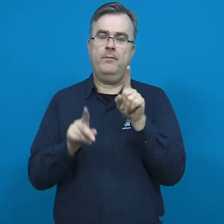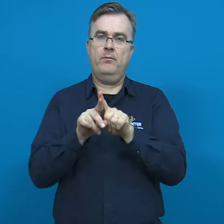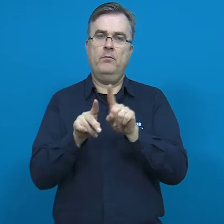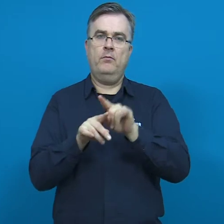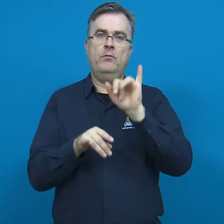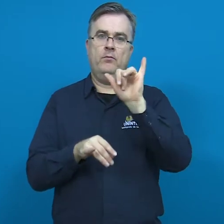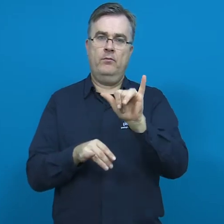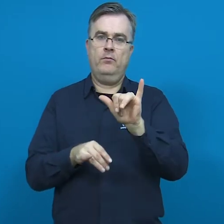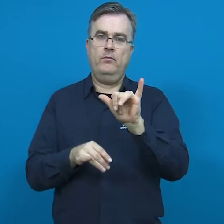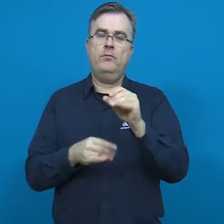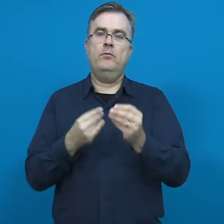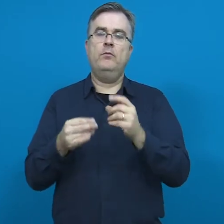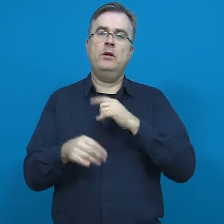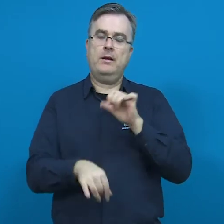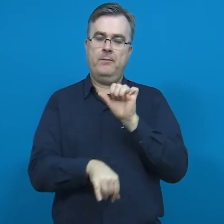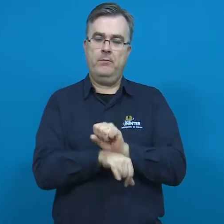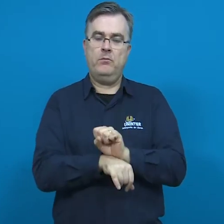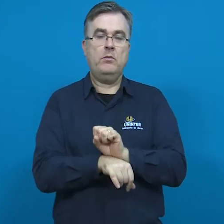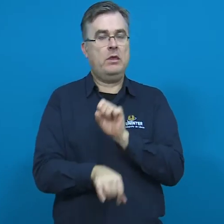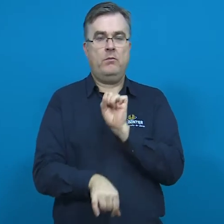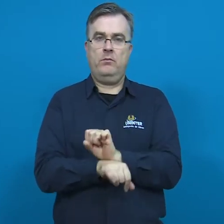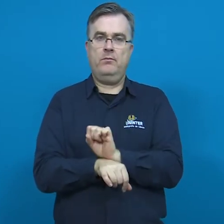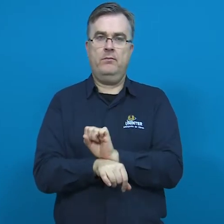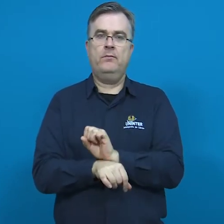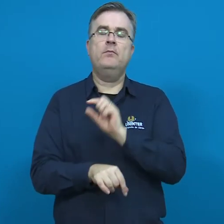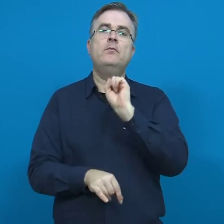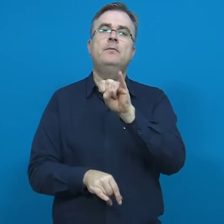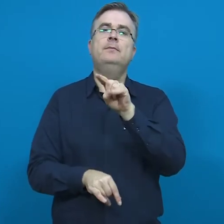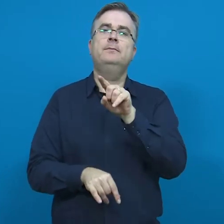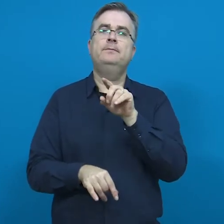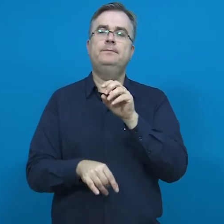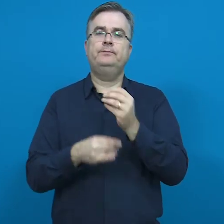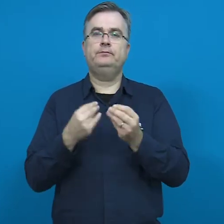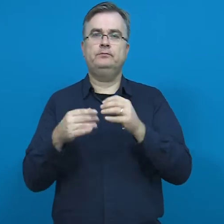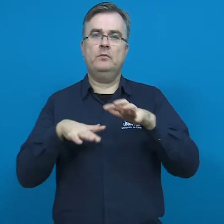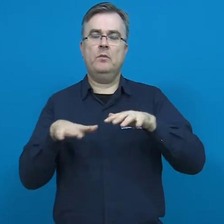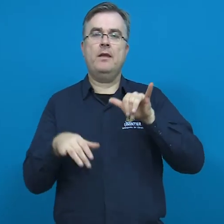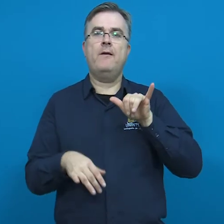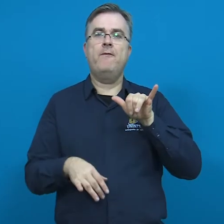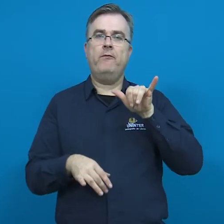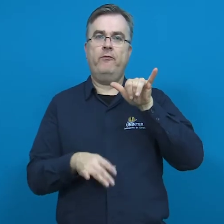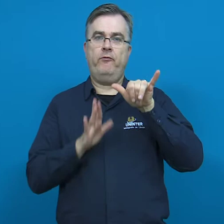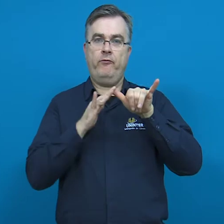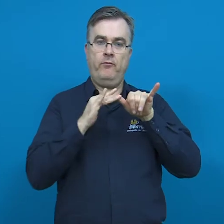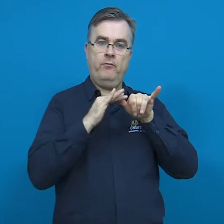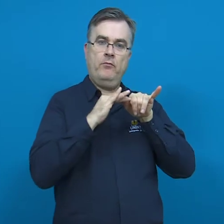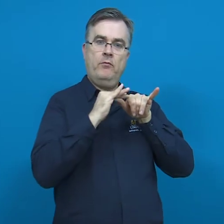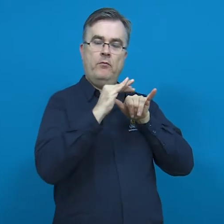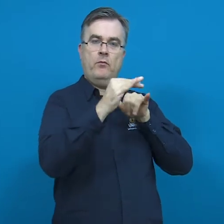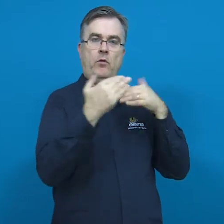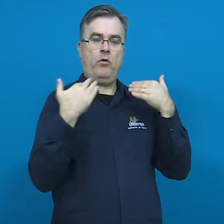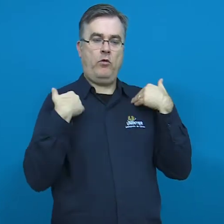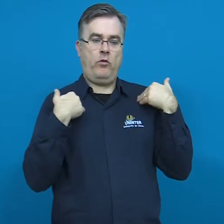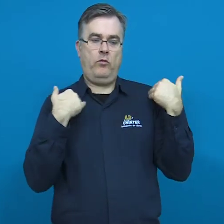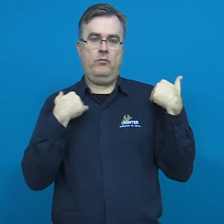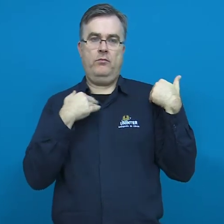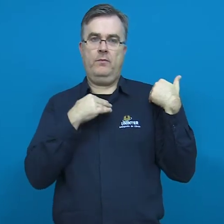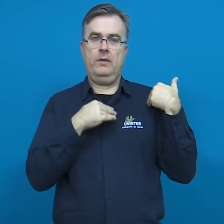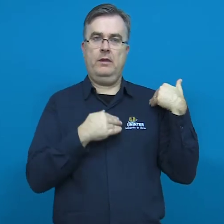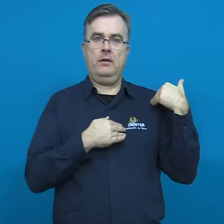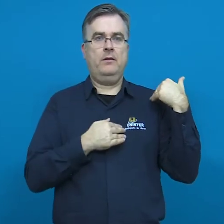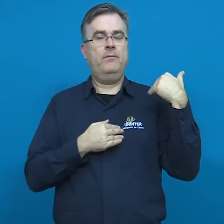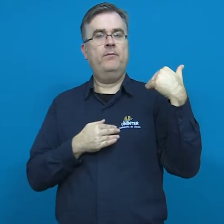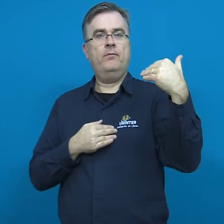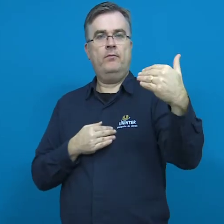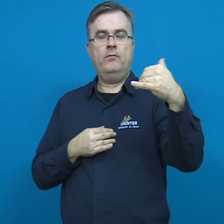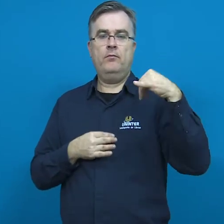mão com a mesma configuração. Se ele está parado, ele está parado. Agora, o movimento do avião na horizontal, que sai do ombro para